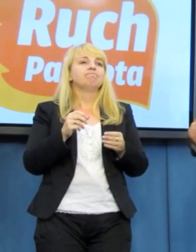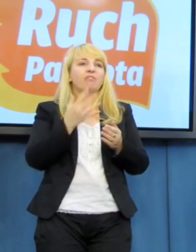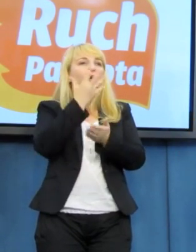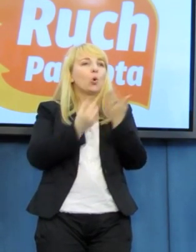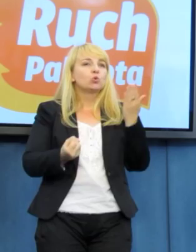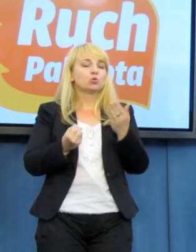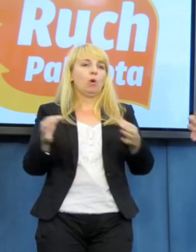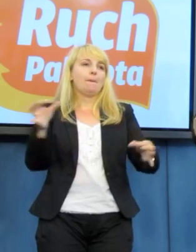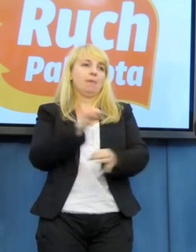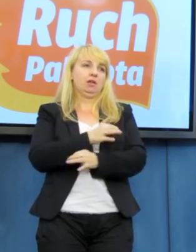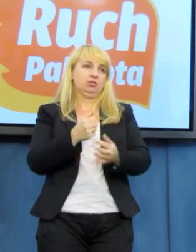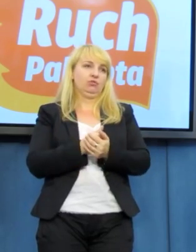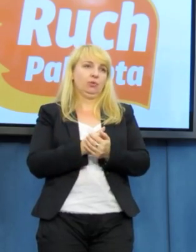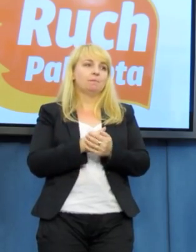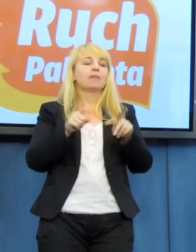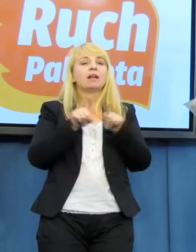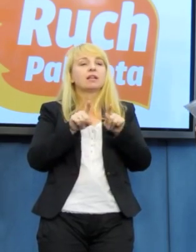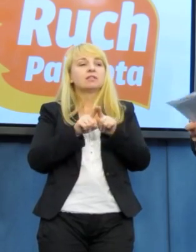do spraw walki z ateizacją,